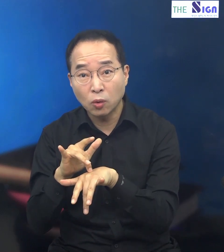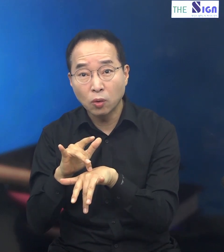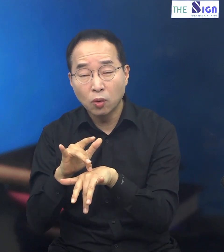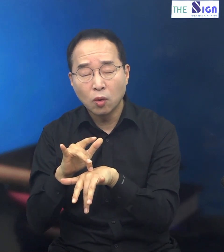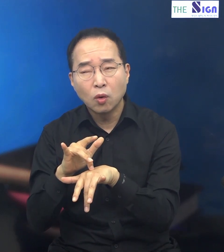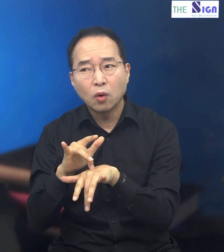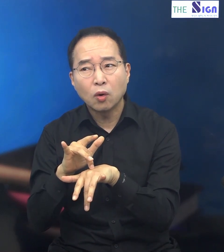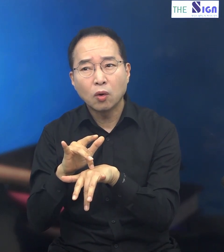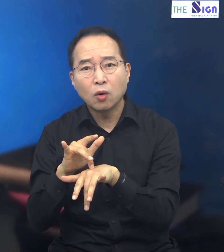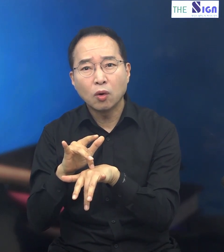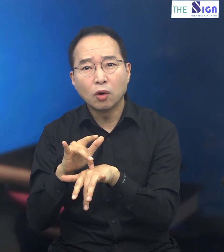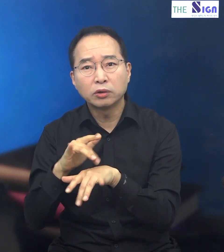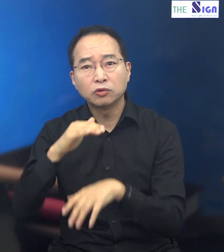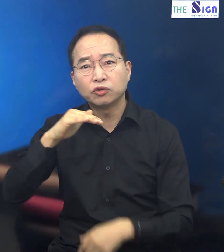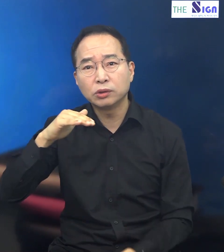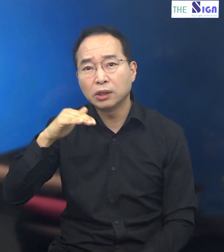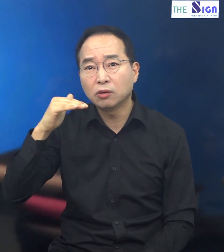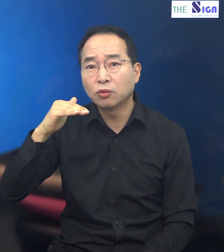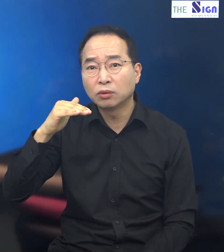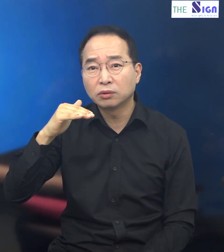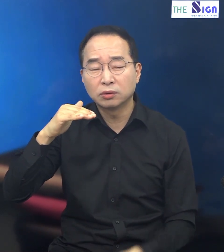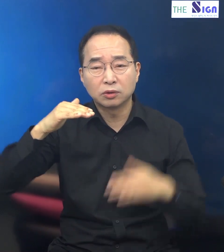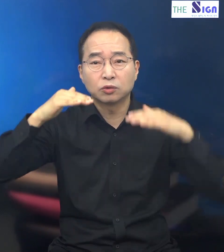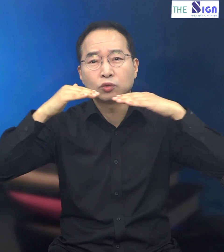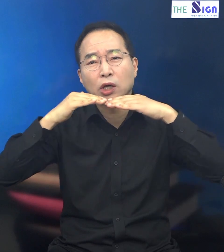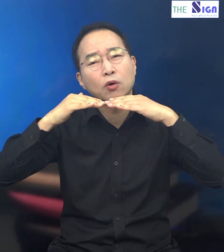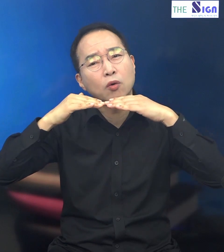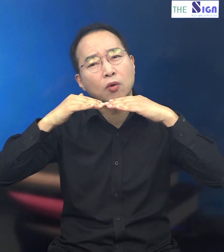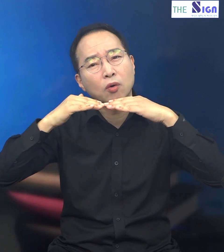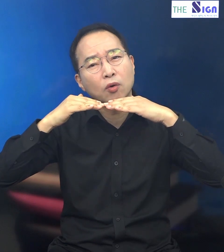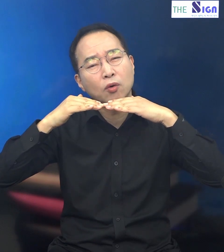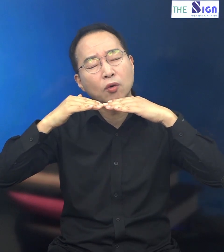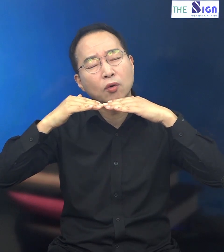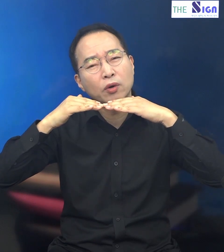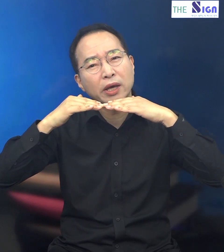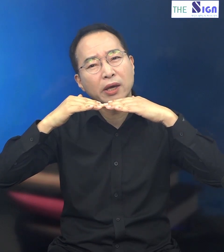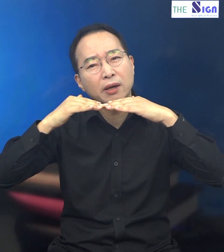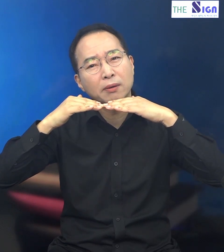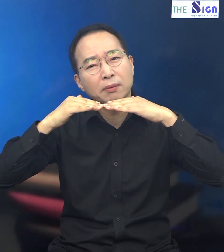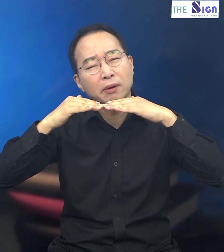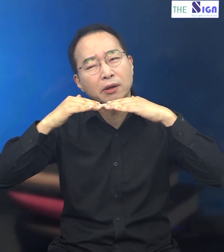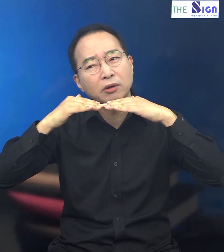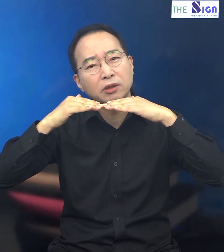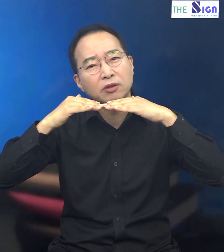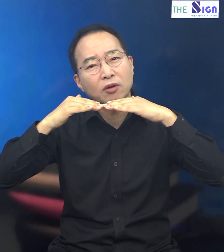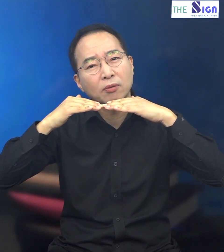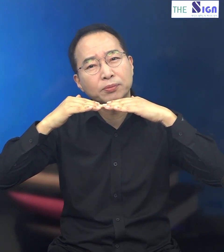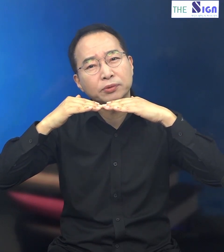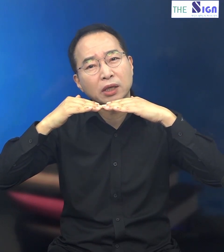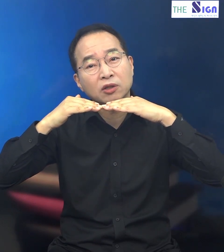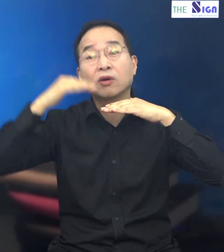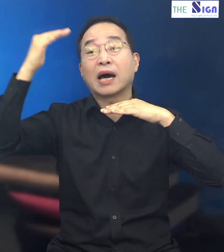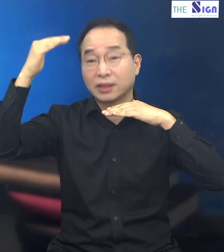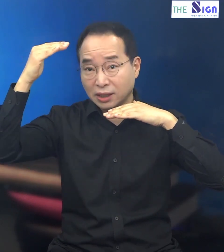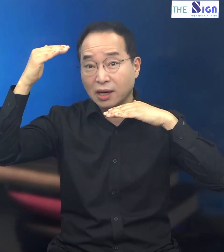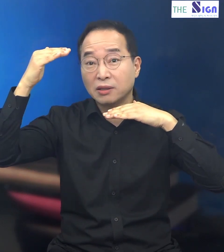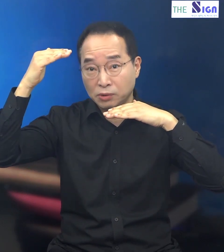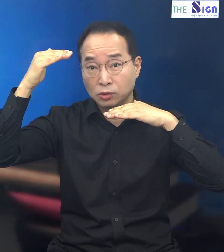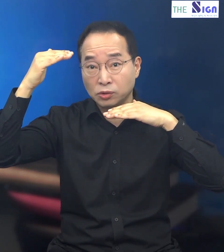귀신도 어떤 수준인데 이건 최고의 어떤 영역보다 더 나갔다라는 의미로도